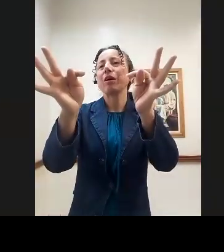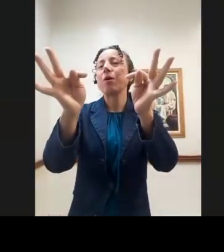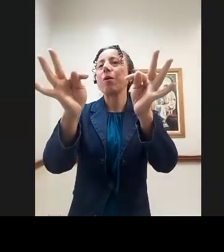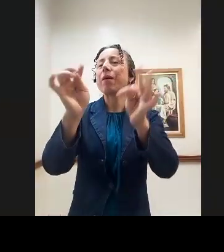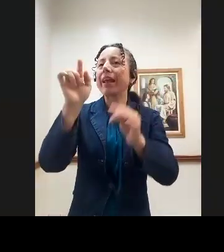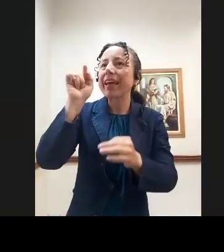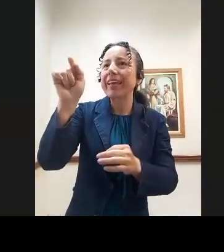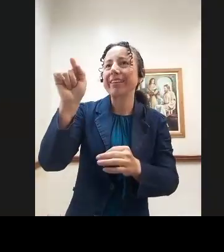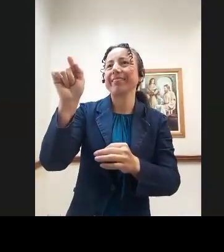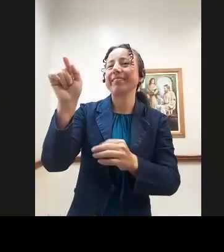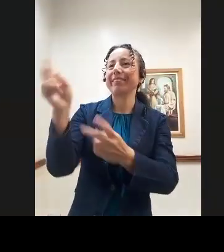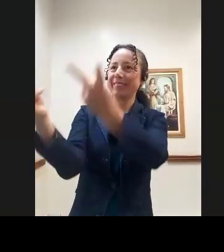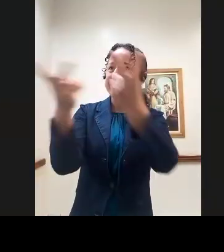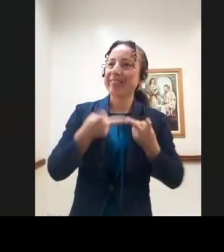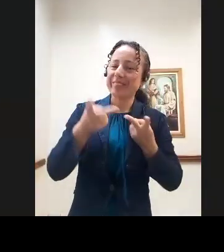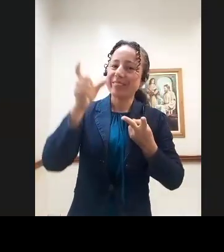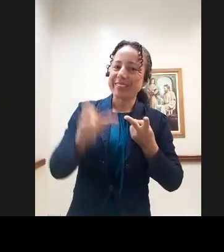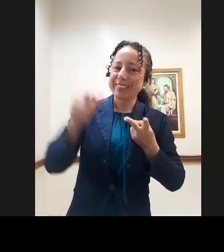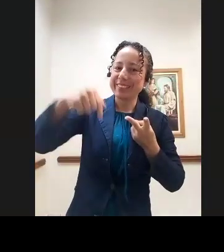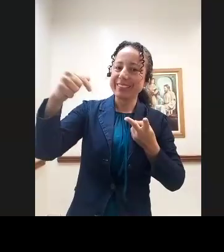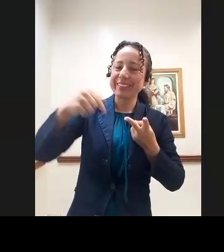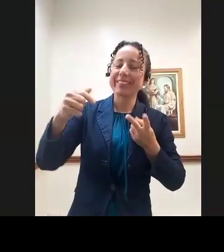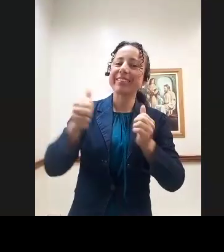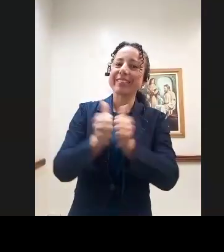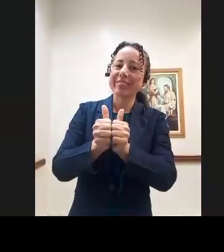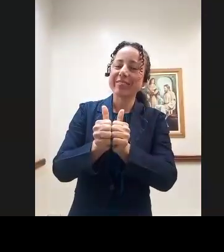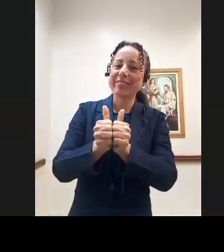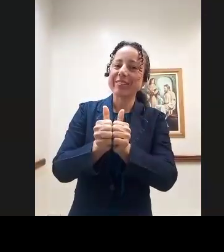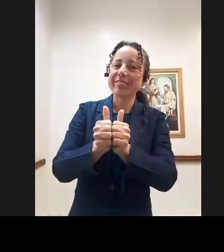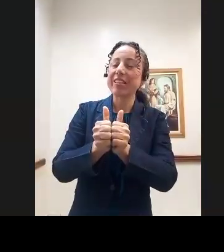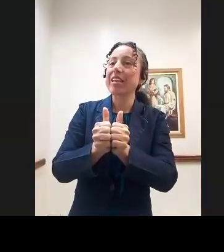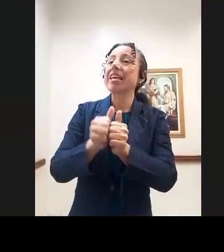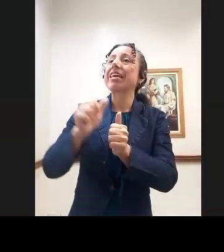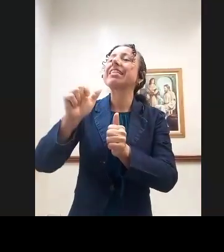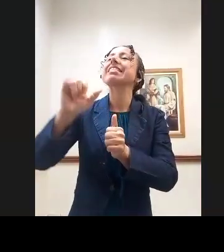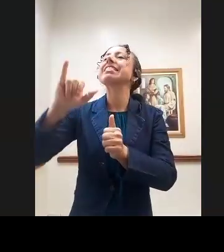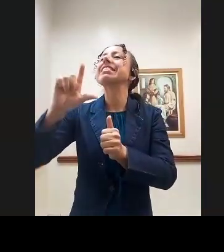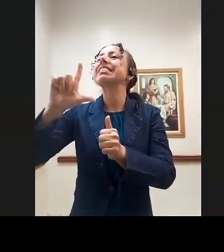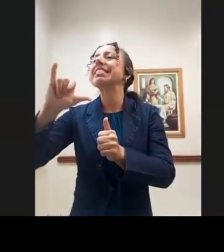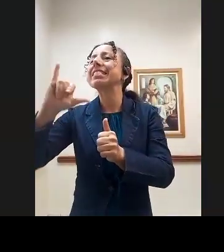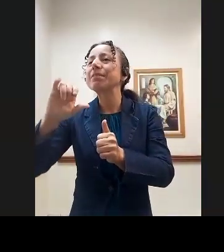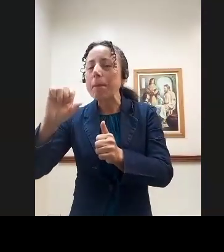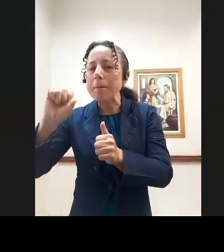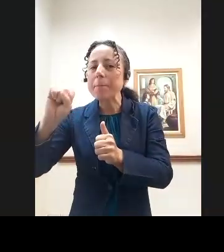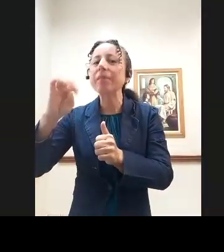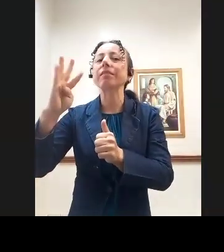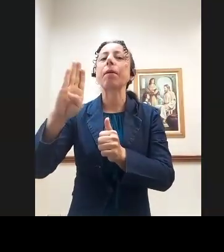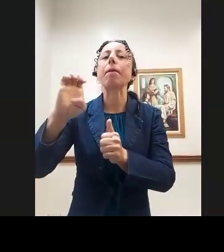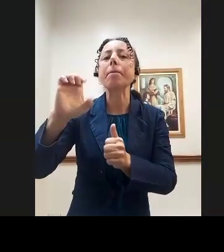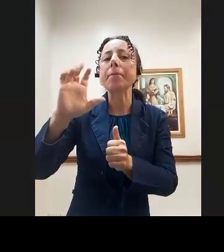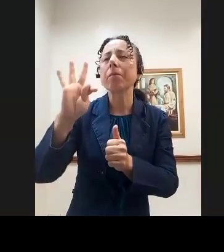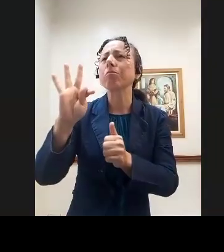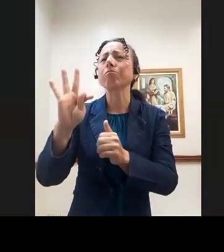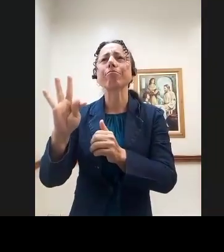especialmente. E a Elisbeth é uma pessoa encantadora. Ela me faz rir, ela me faz ver um